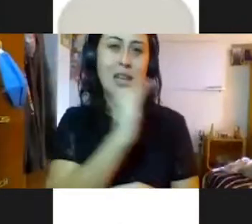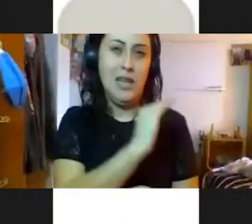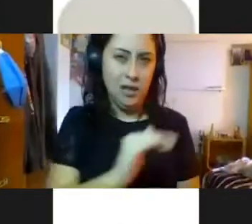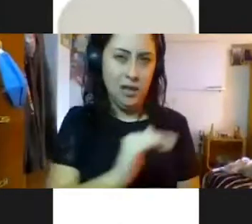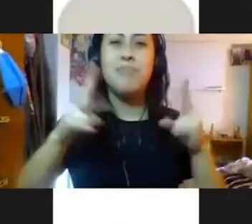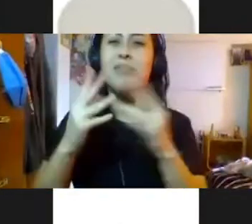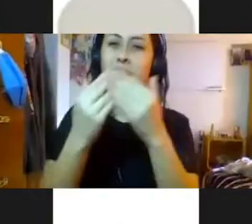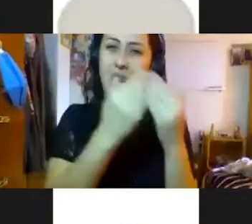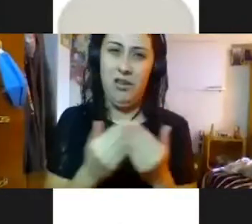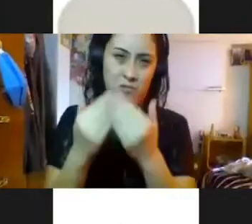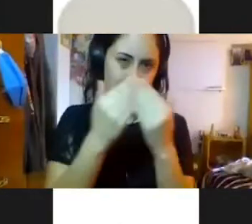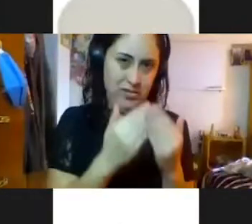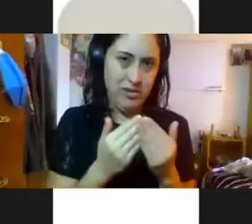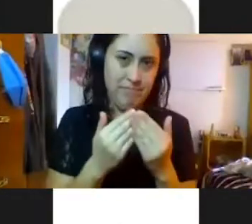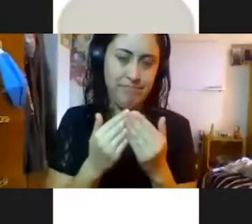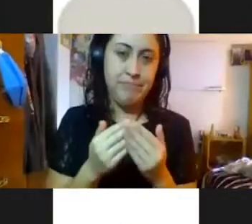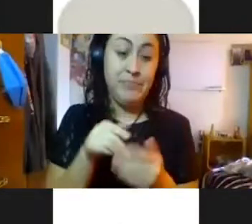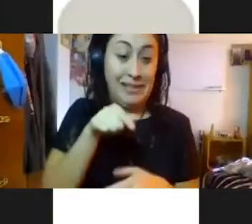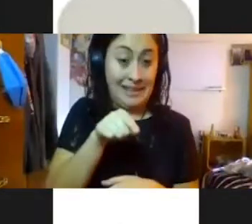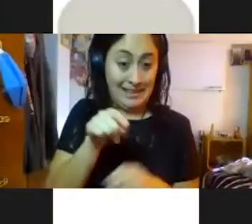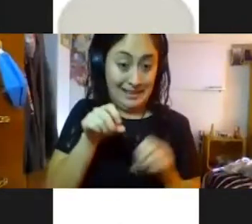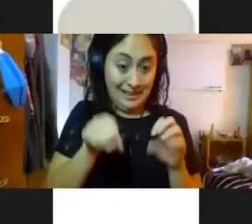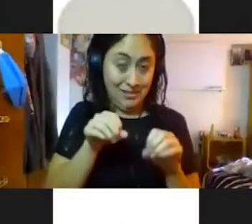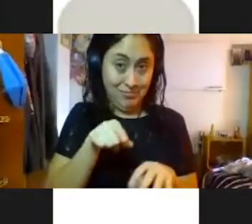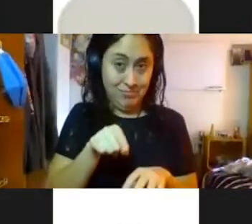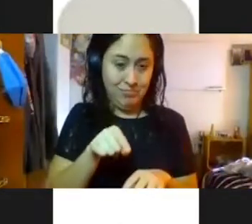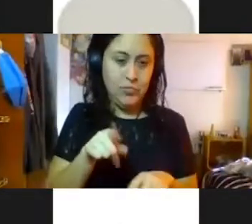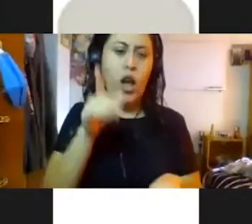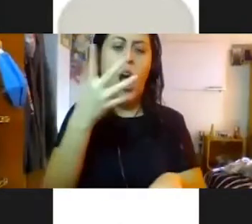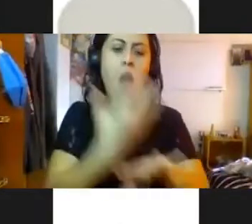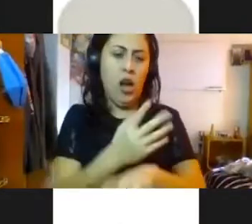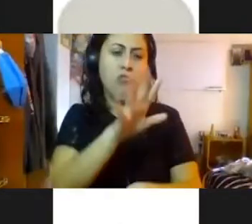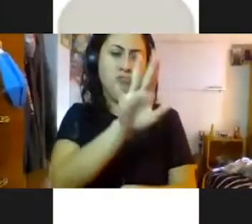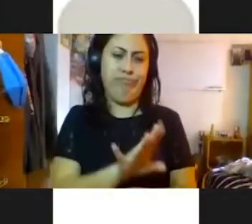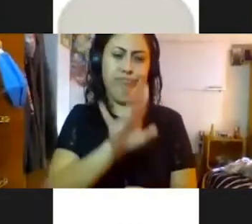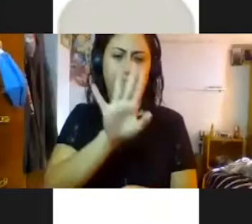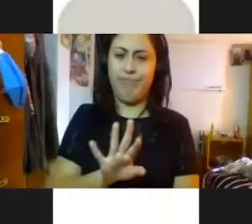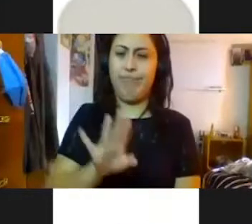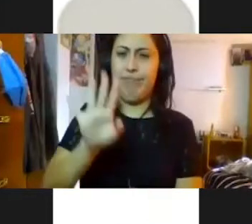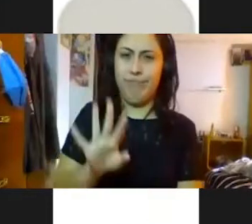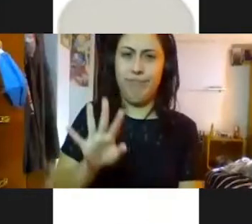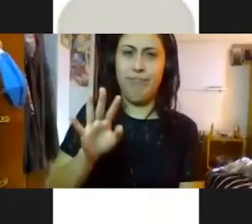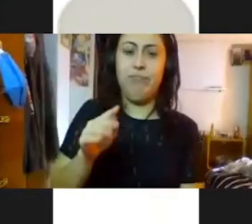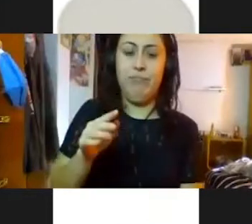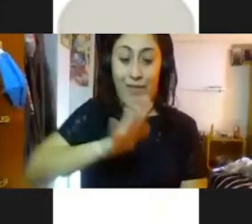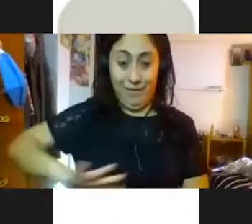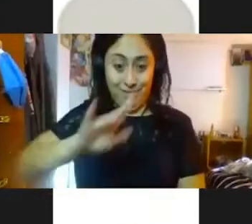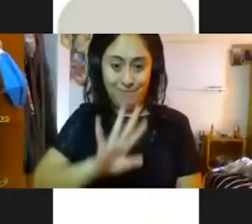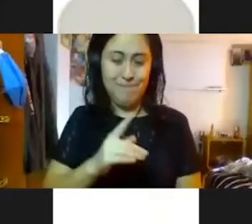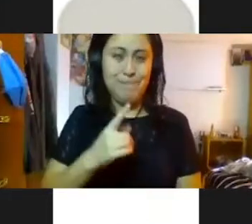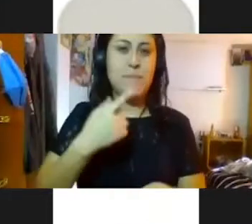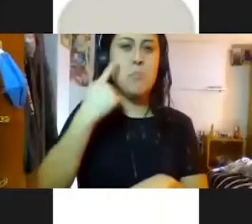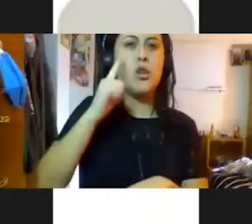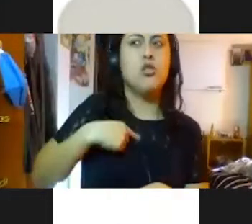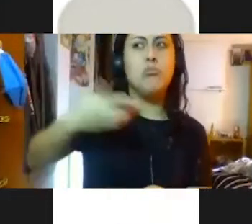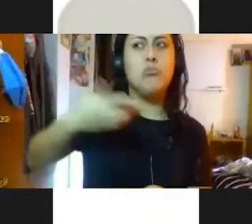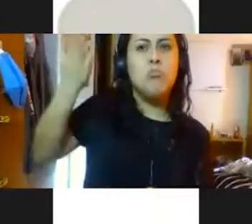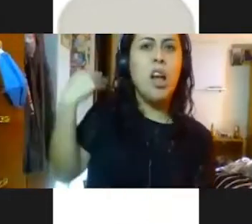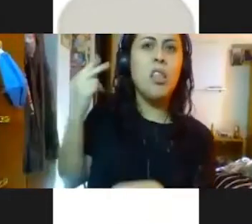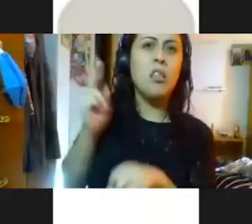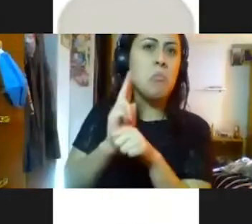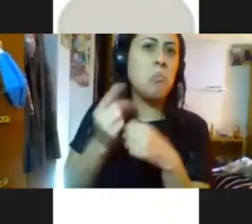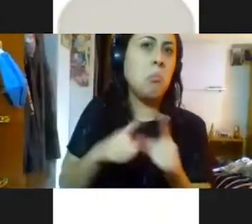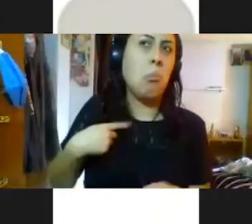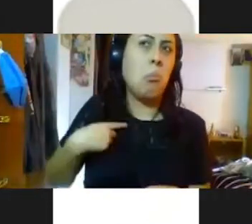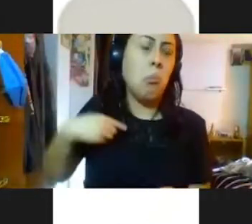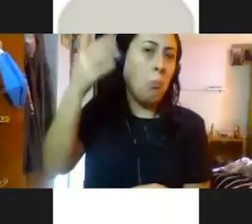cómo esta educación tenía ciertas características que yo no había conocido en mi formación de educadora diferencial.